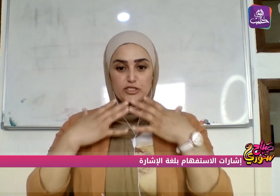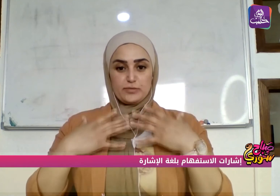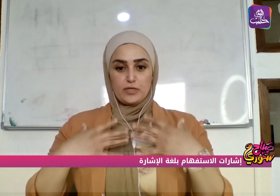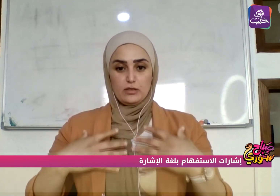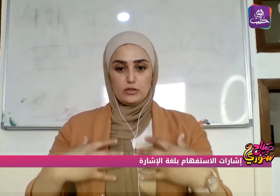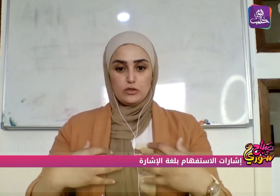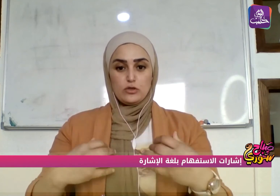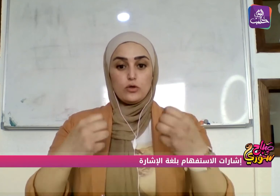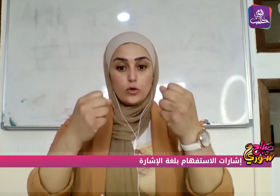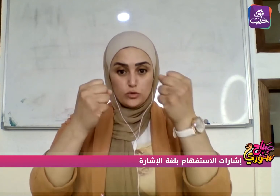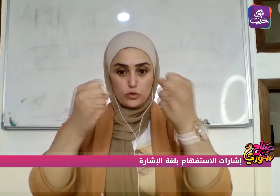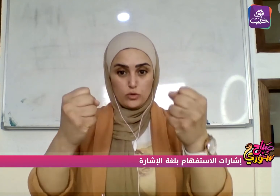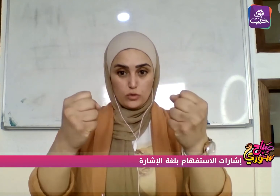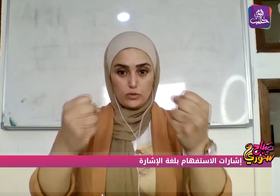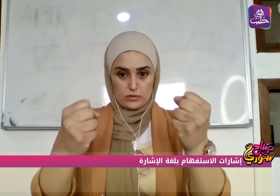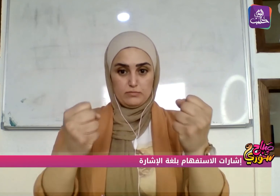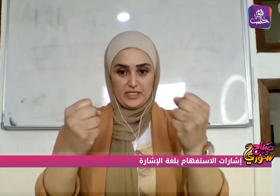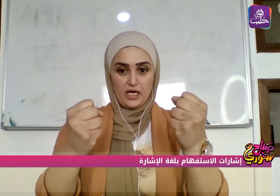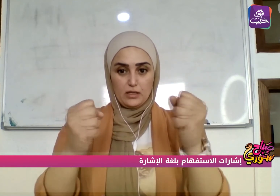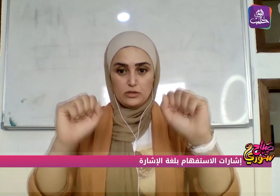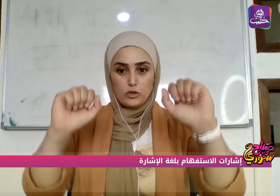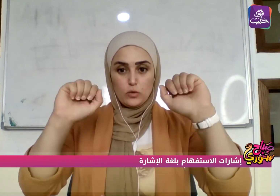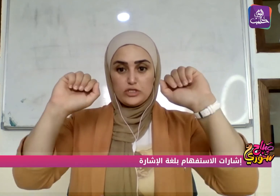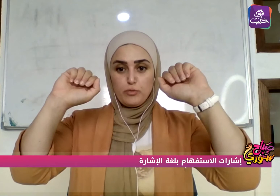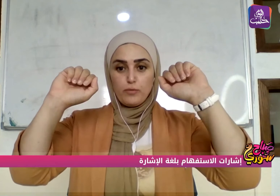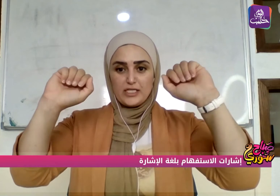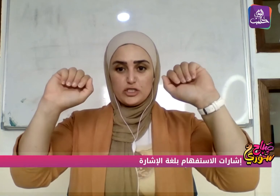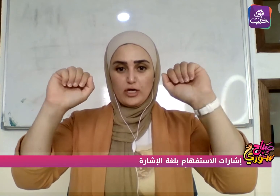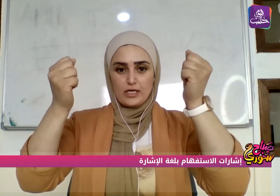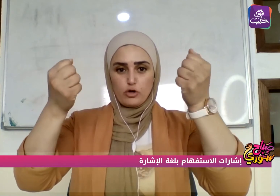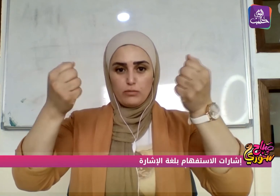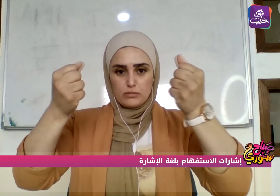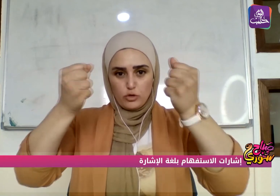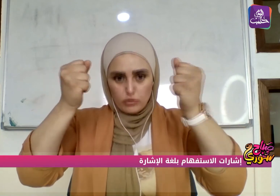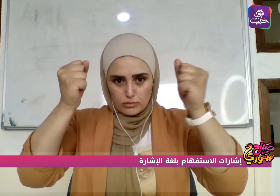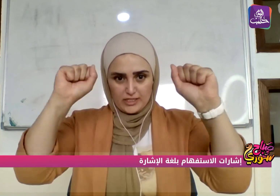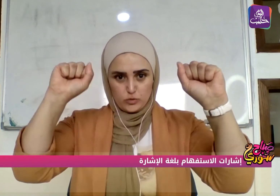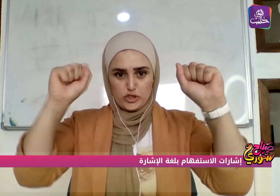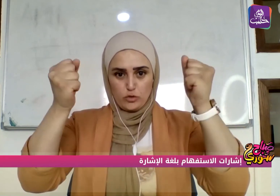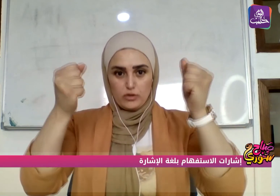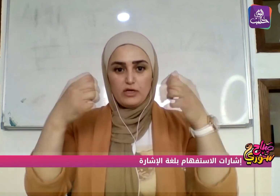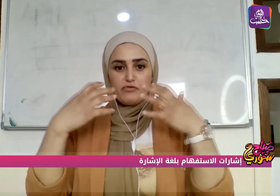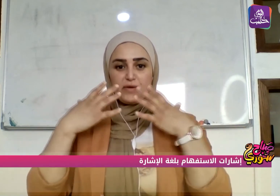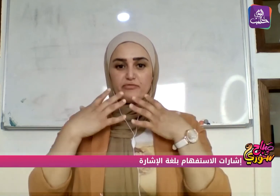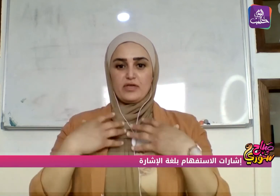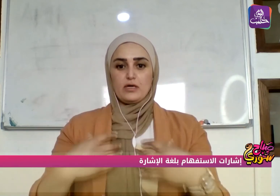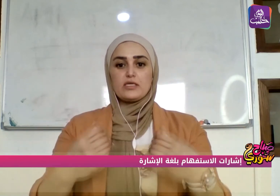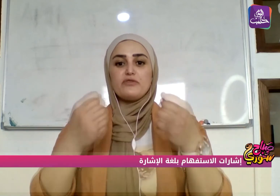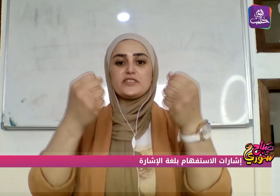جسمنا انه منيحة، وانتبهوا ما تشدوا ايديكم انه رح تتوجعوا، فبخفية. كيف